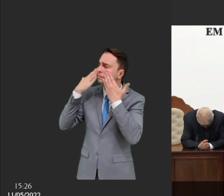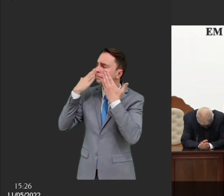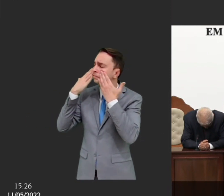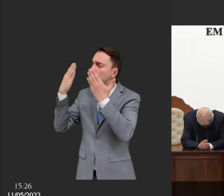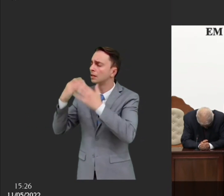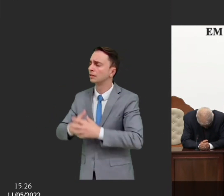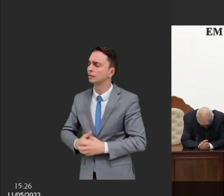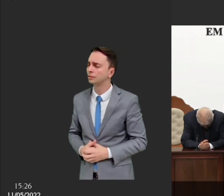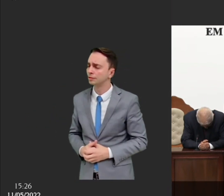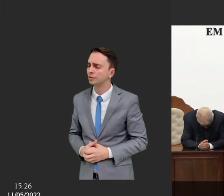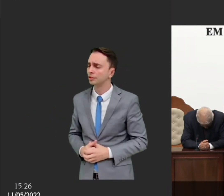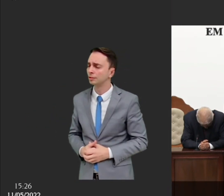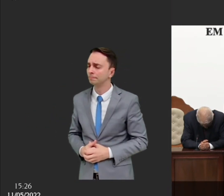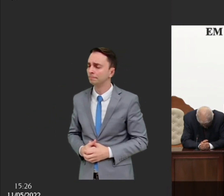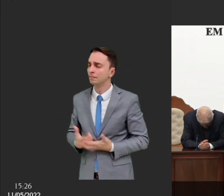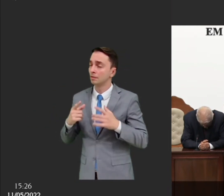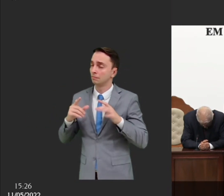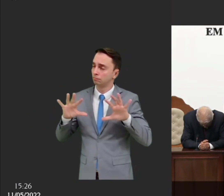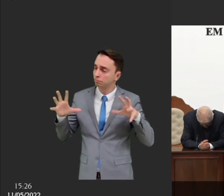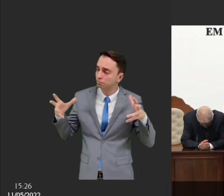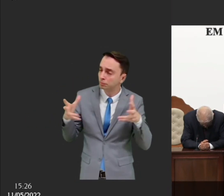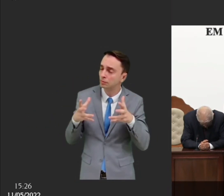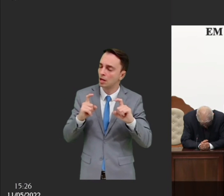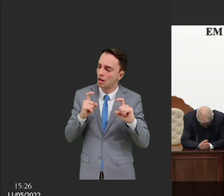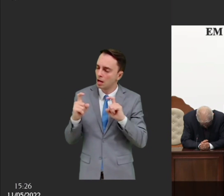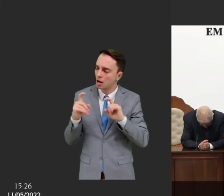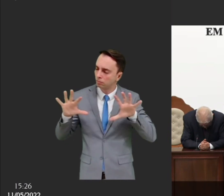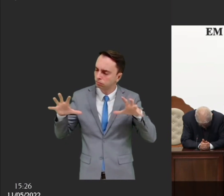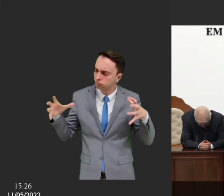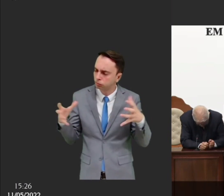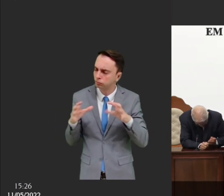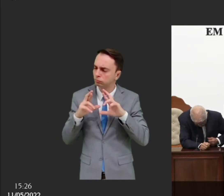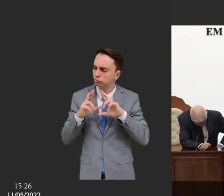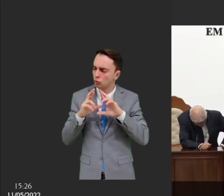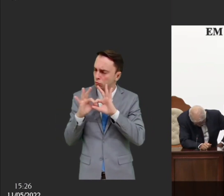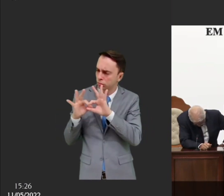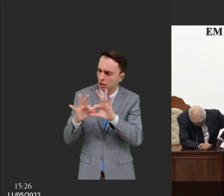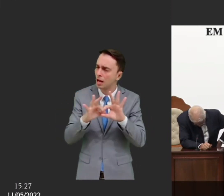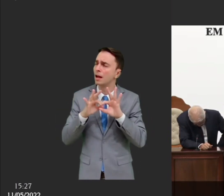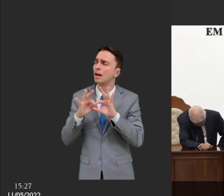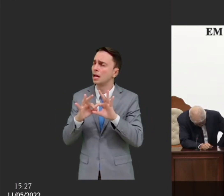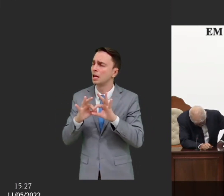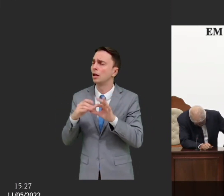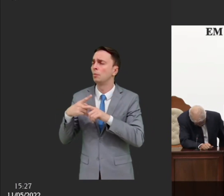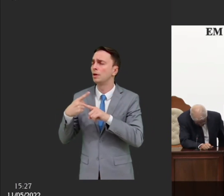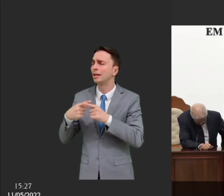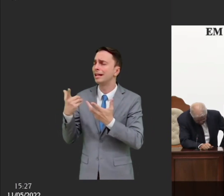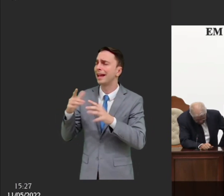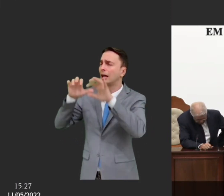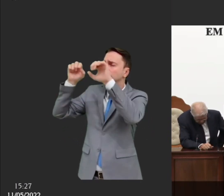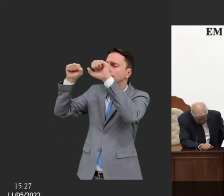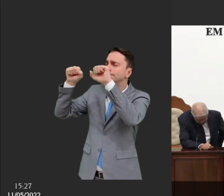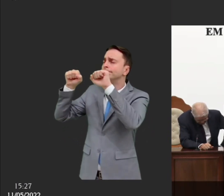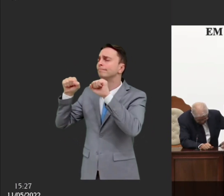deste dia, em santa reunião, para nós, ó Senhor, buscarmos a tua face e clamar pela tua